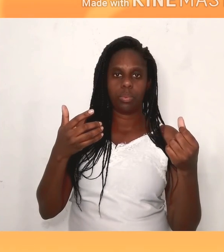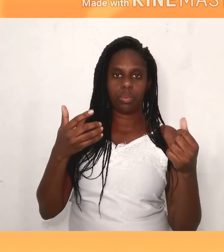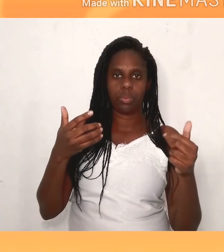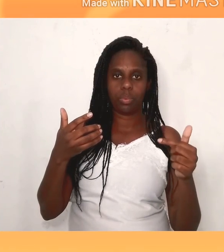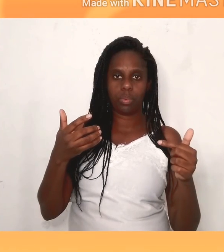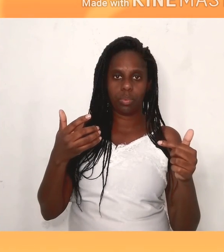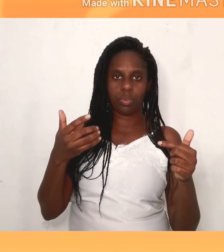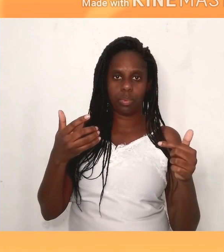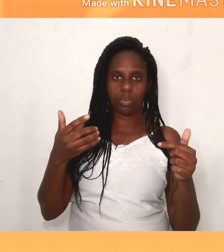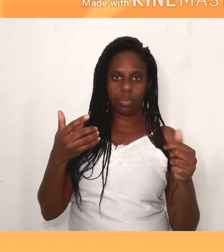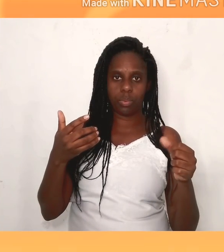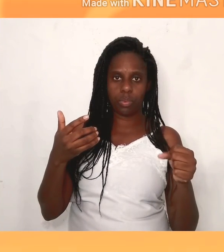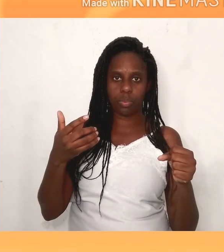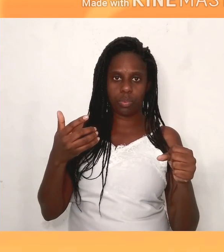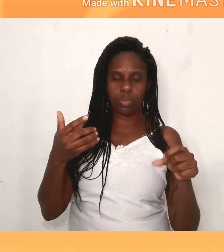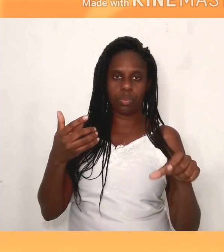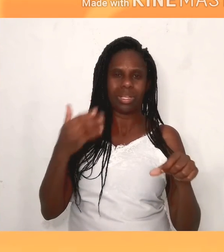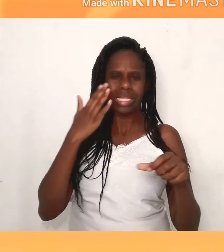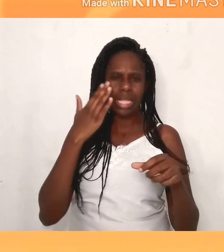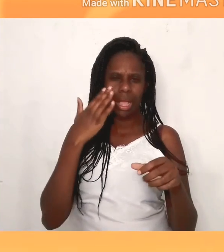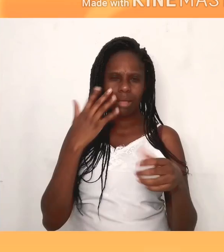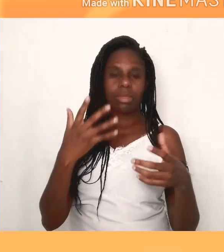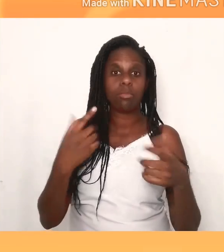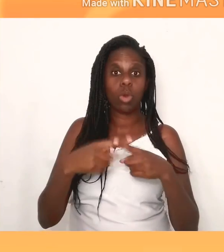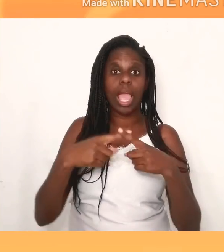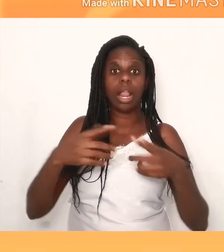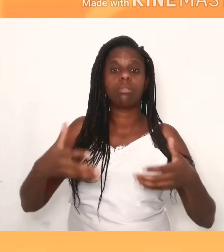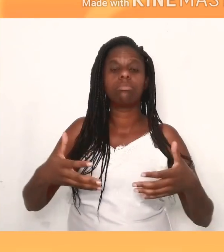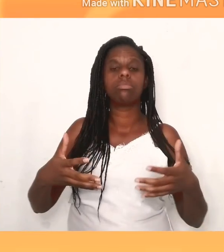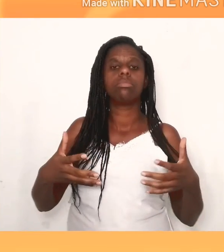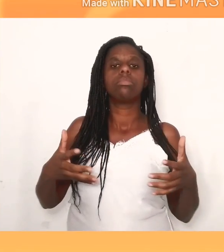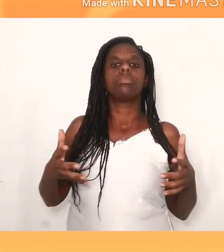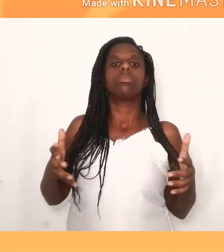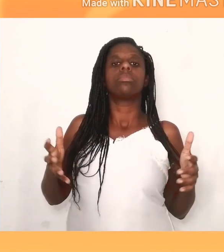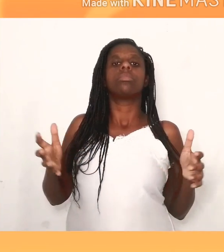postura inspirando, porque ela está expandindo o tórax, né?